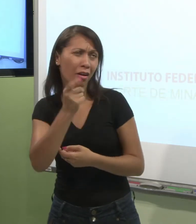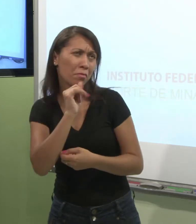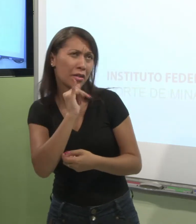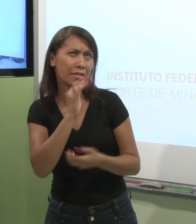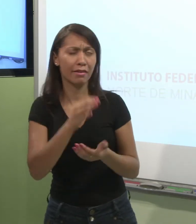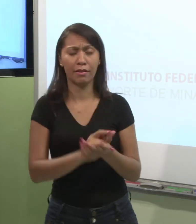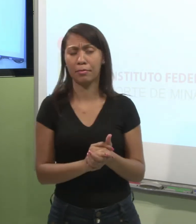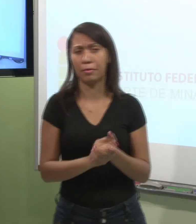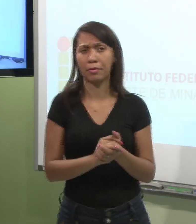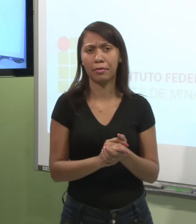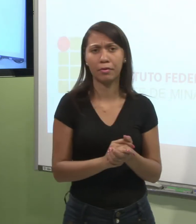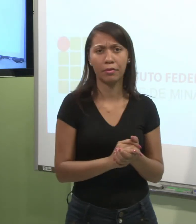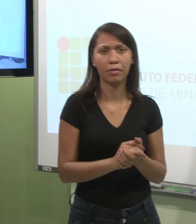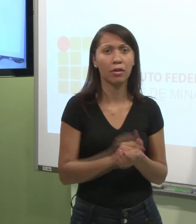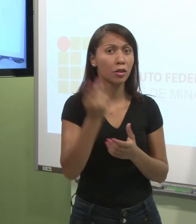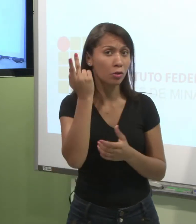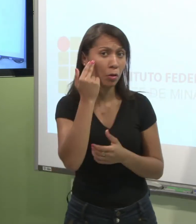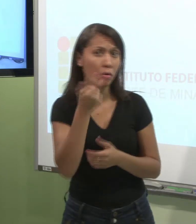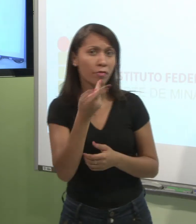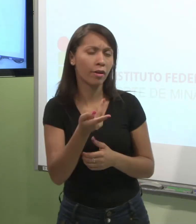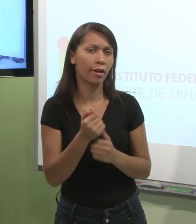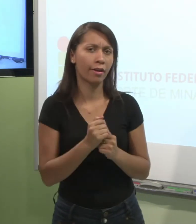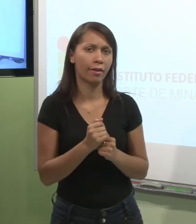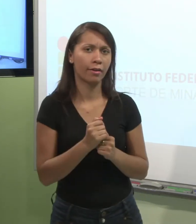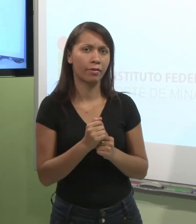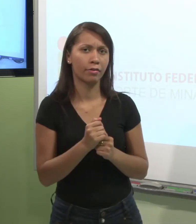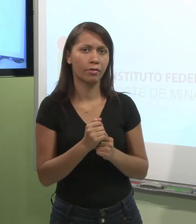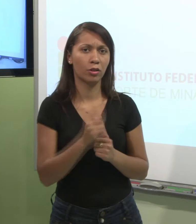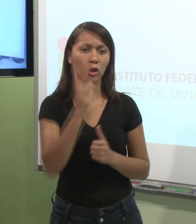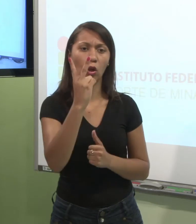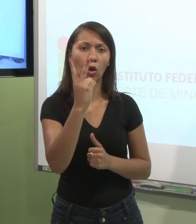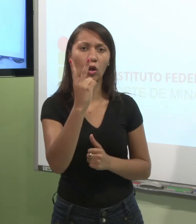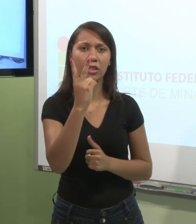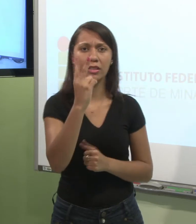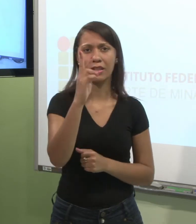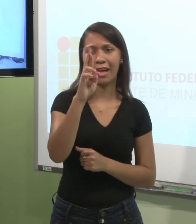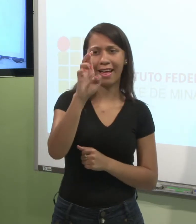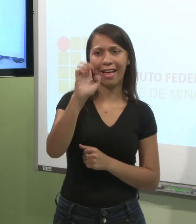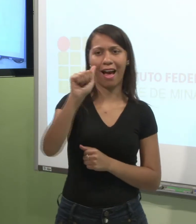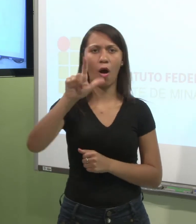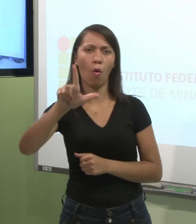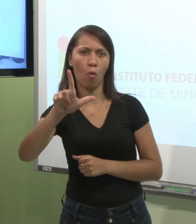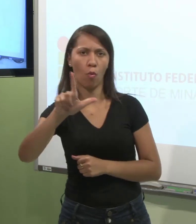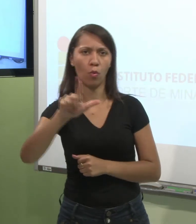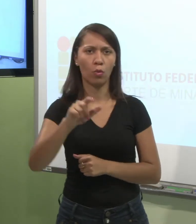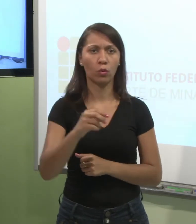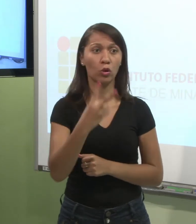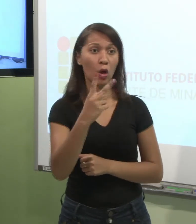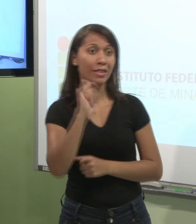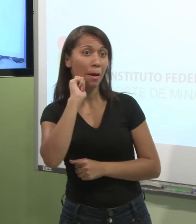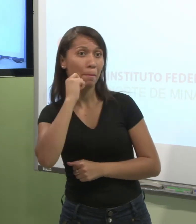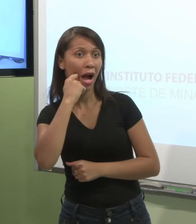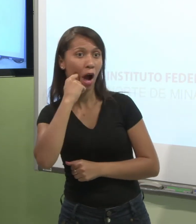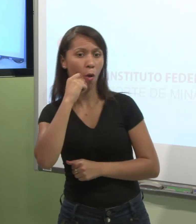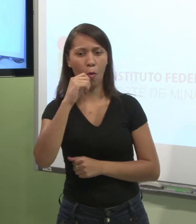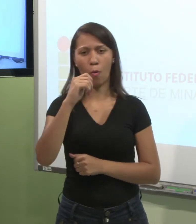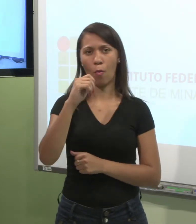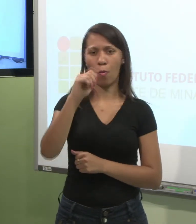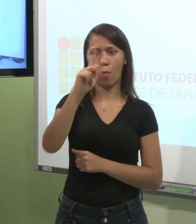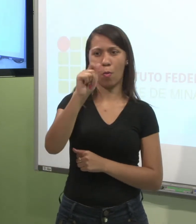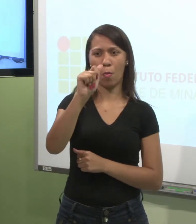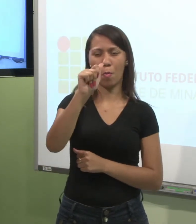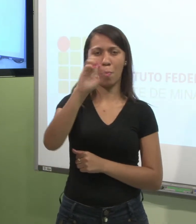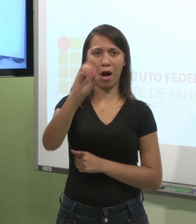coisas do tipo, é bem comum o tal do R$2, quero 10 pão, em que os artigos, pronomes e numerais